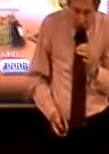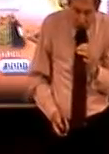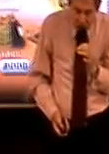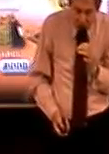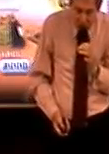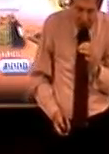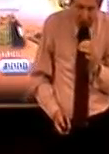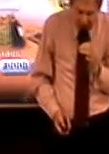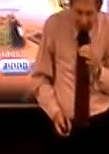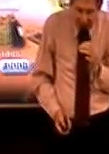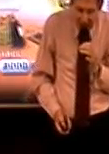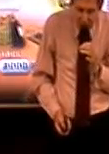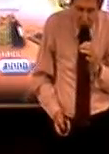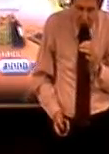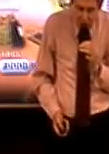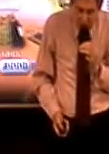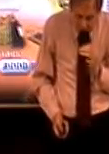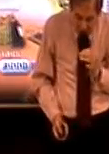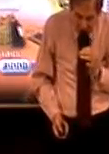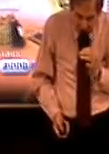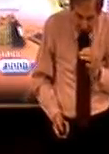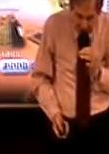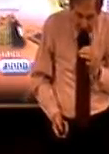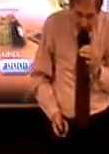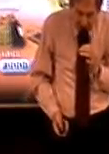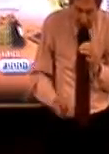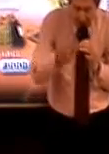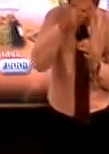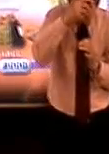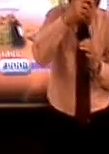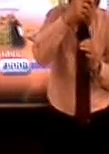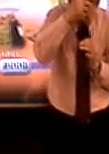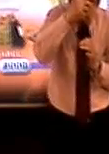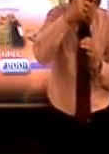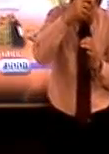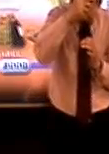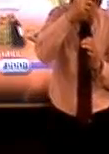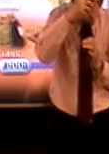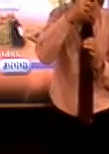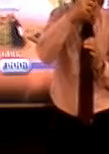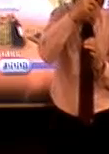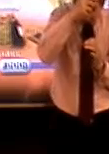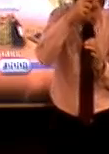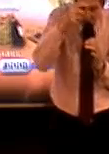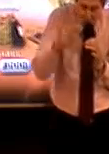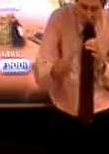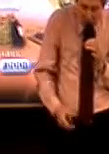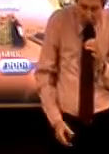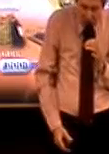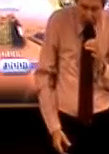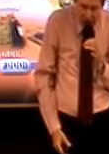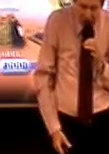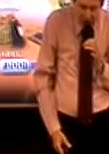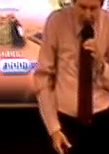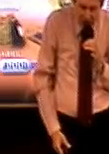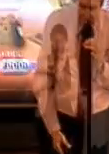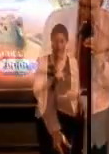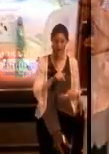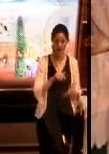es poderoso, la gracia de Jesús es poderosa. Y miren ahora, en Efesios